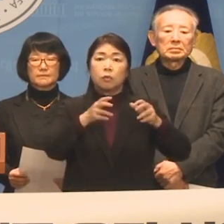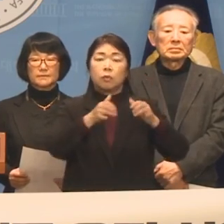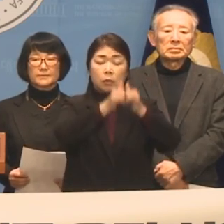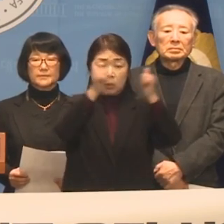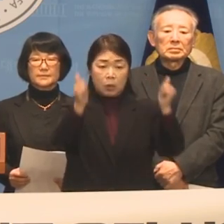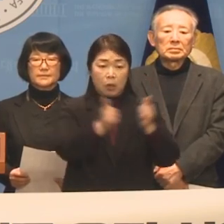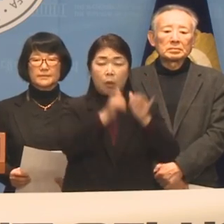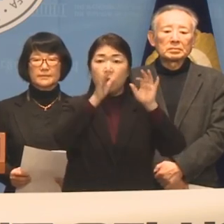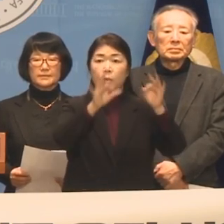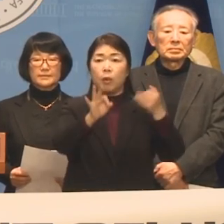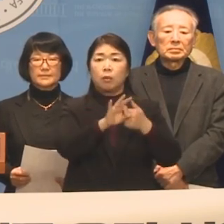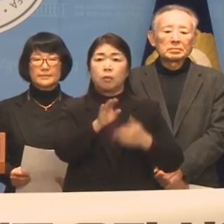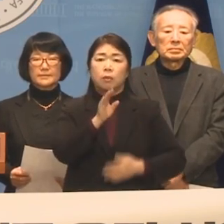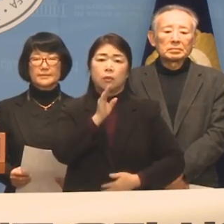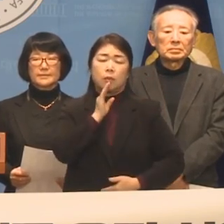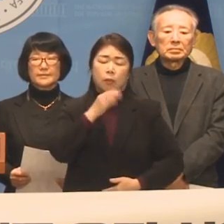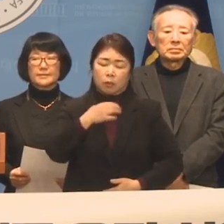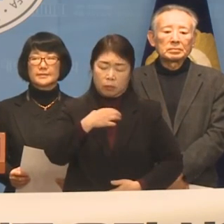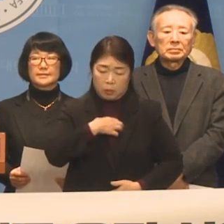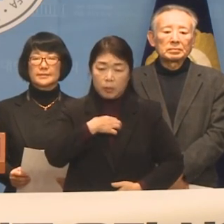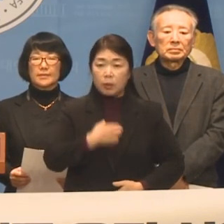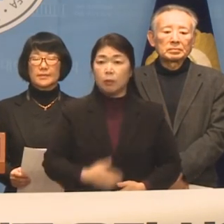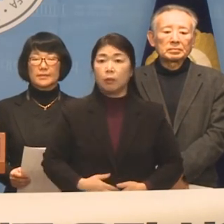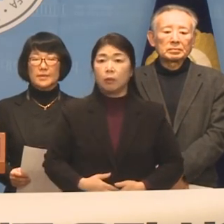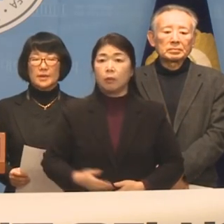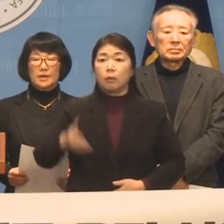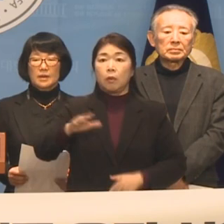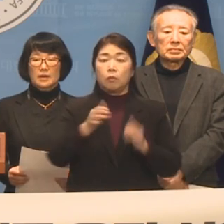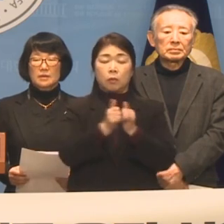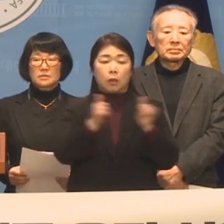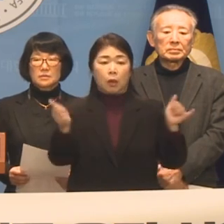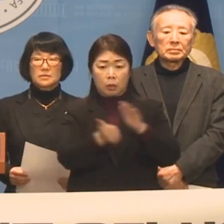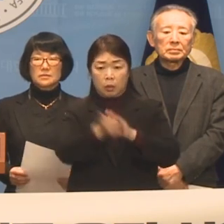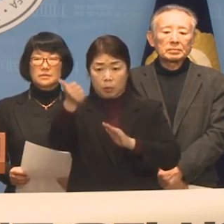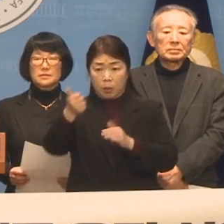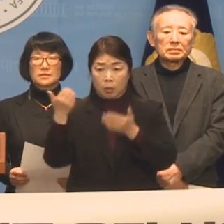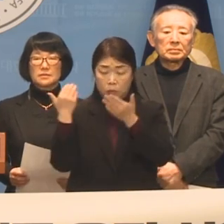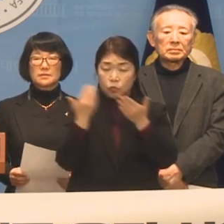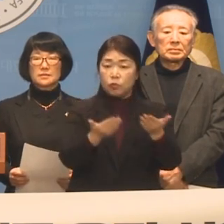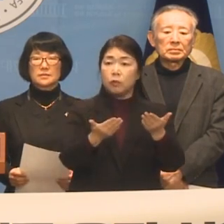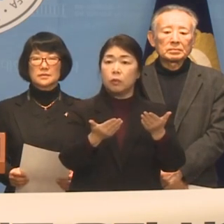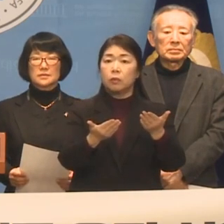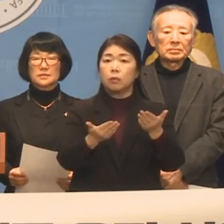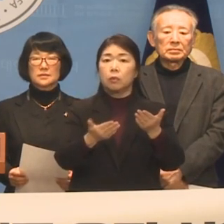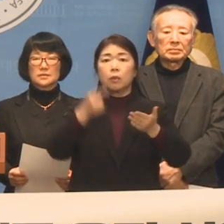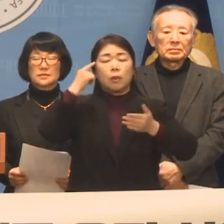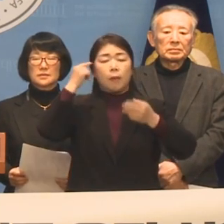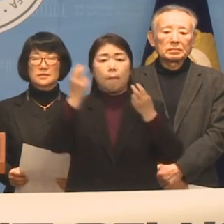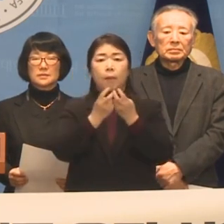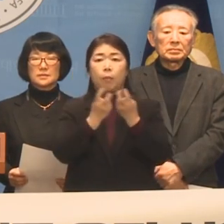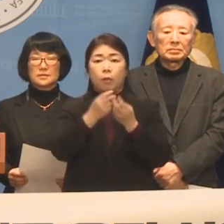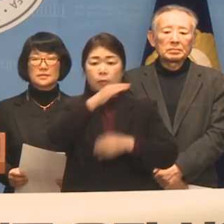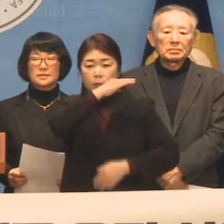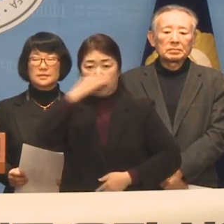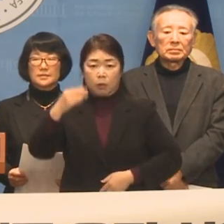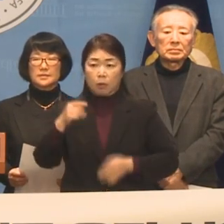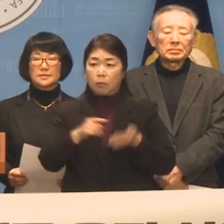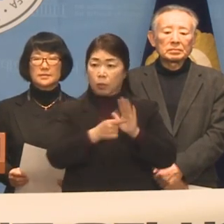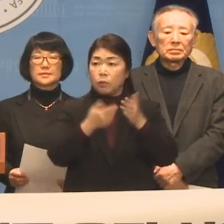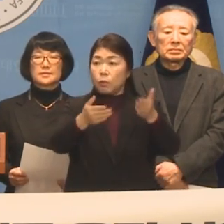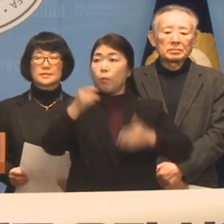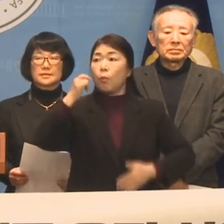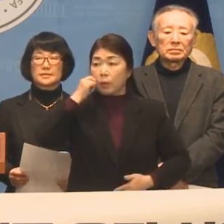상황입니다. 그런데 국민들에게 희망을 만드는 그런 방안들이 제대로 다 길이 제시되고 있지